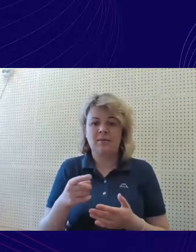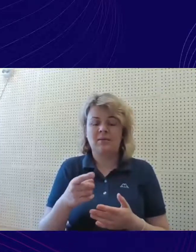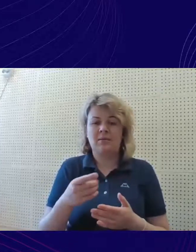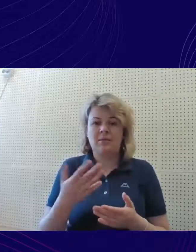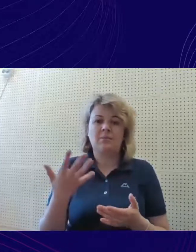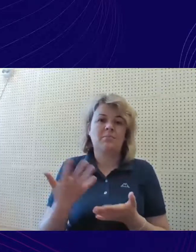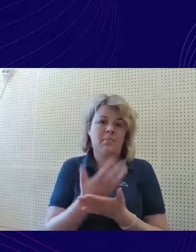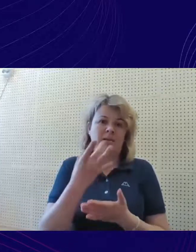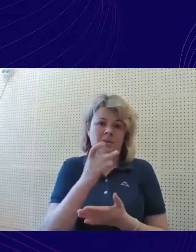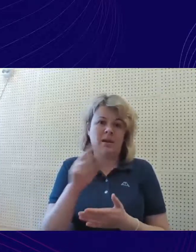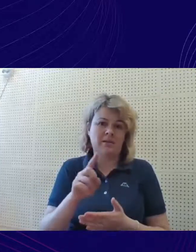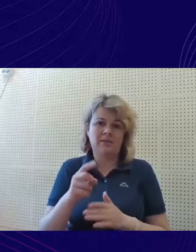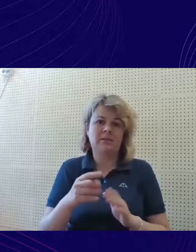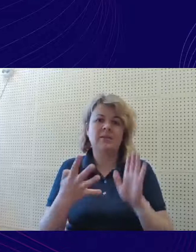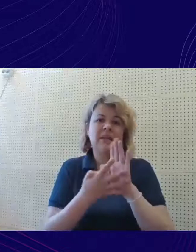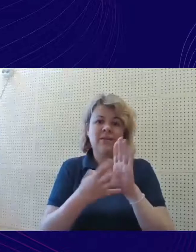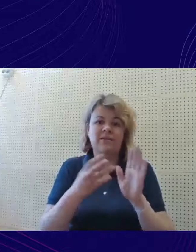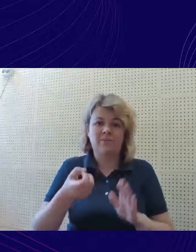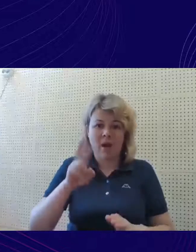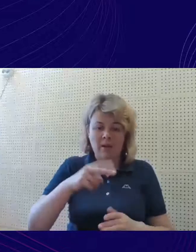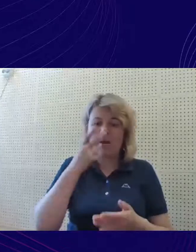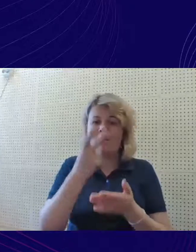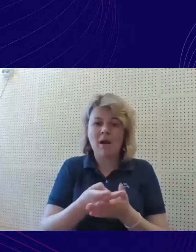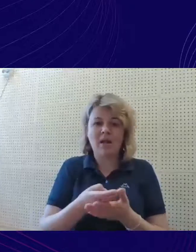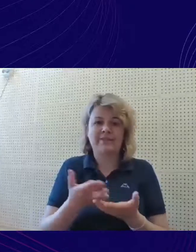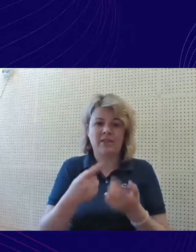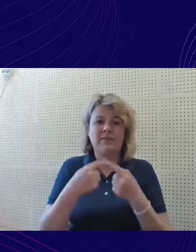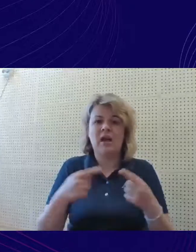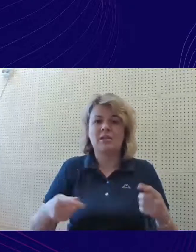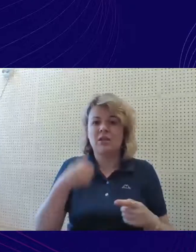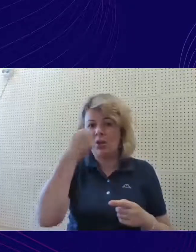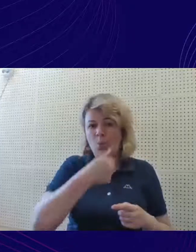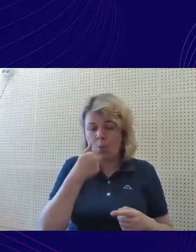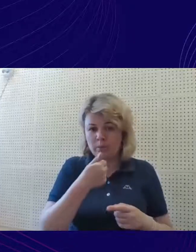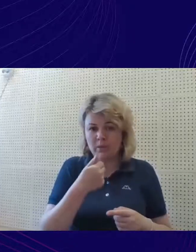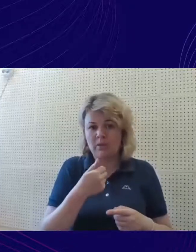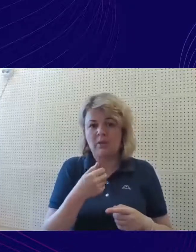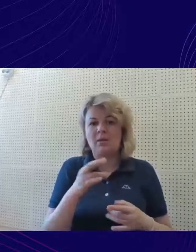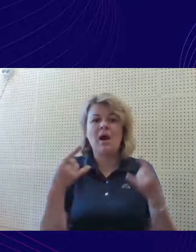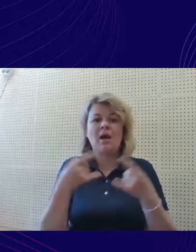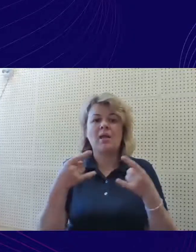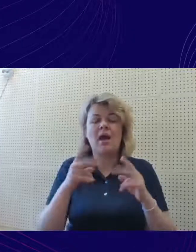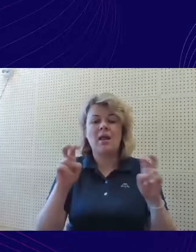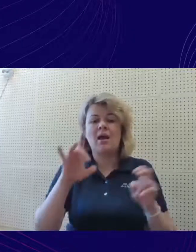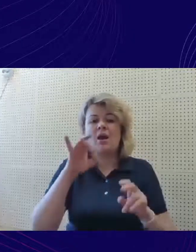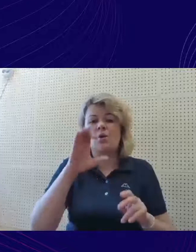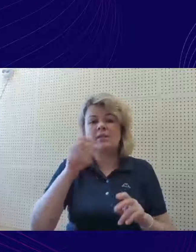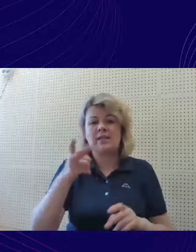мая показывался в разные годы на канале НТВ, нет, на канале «Россия», на НТВ